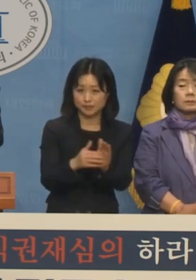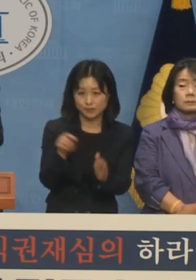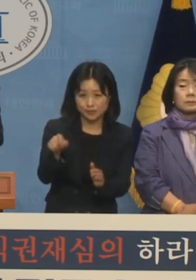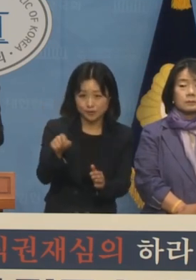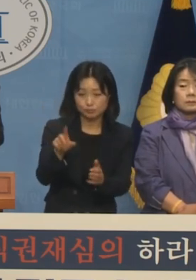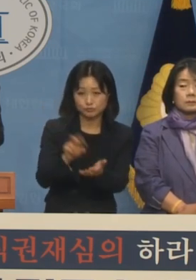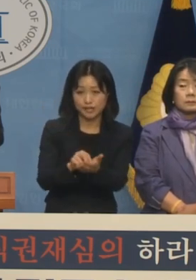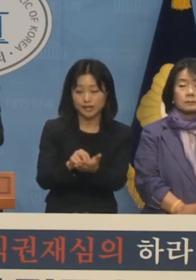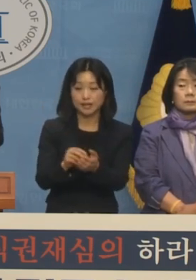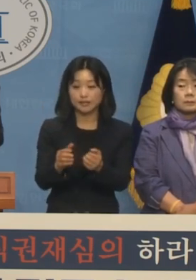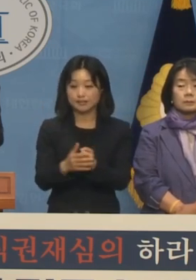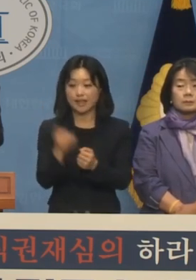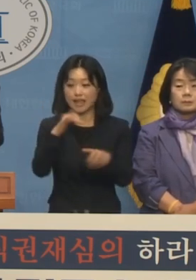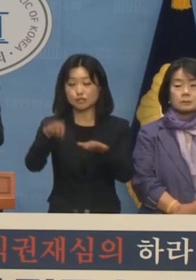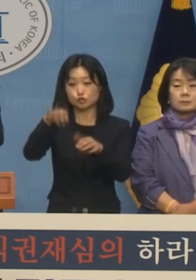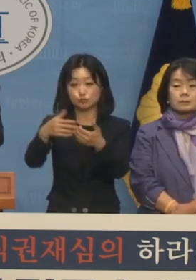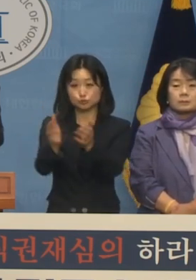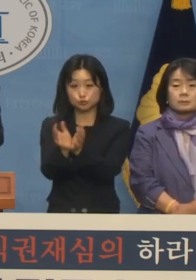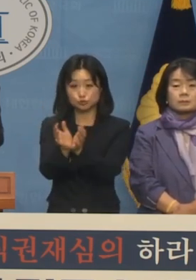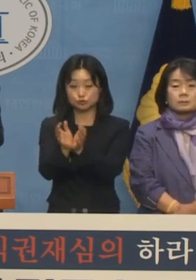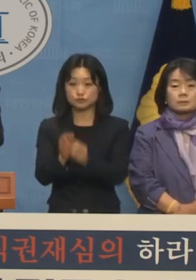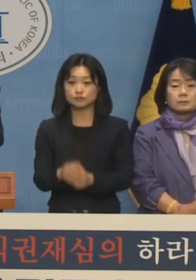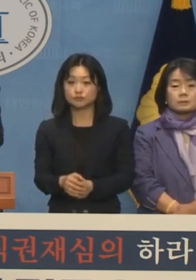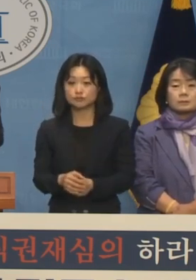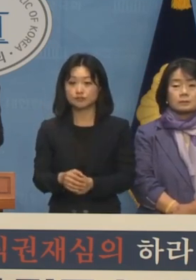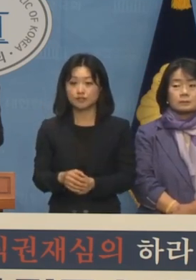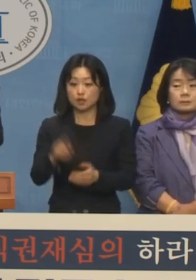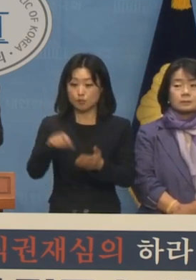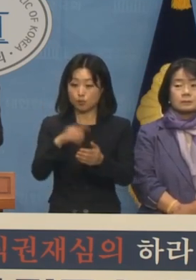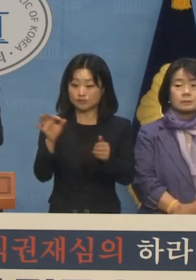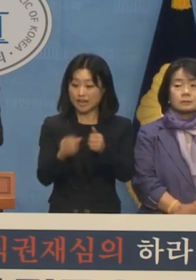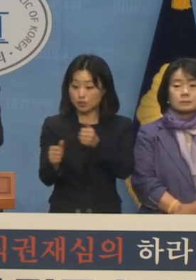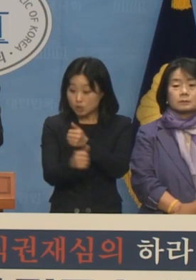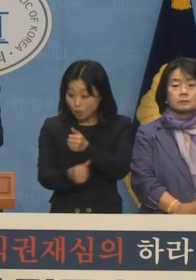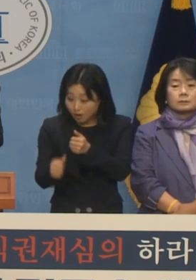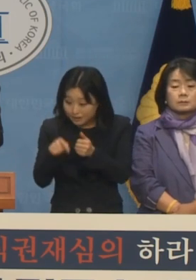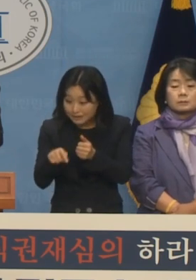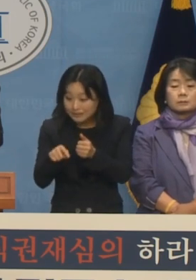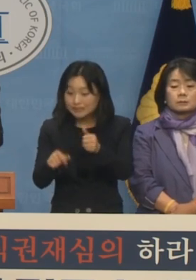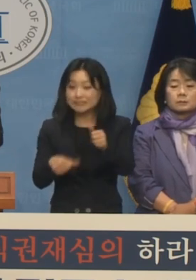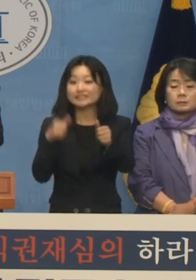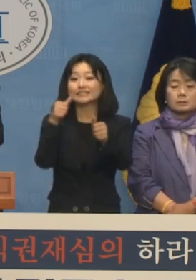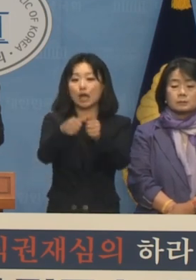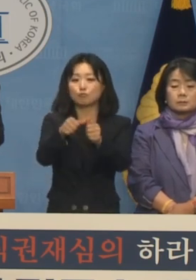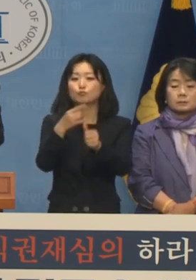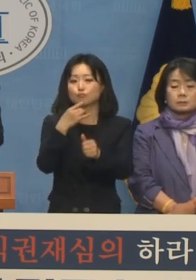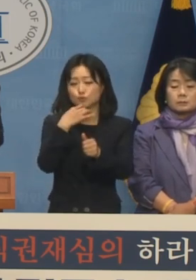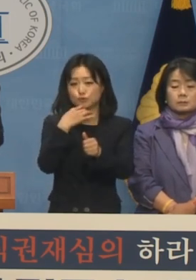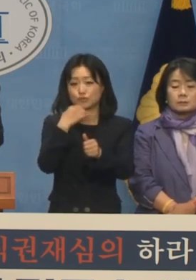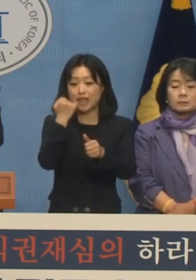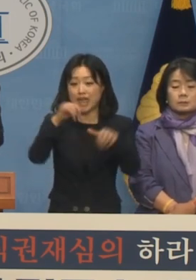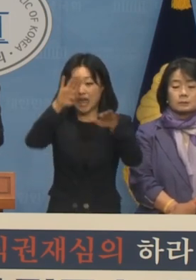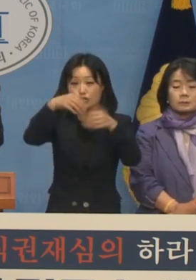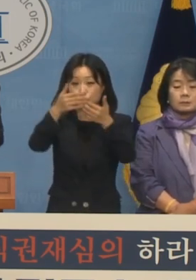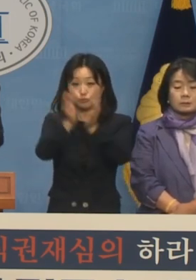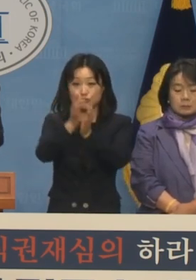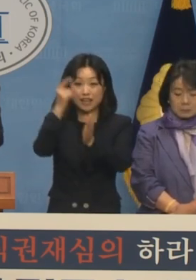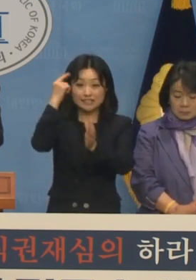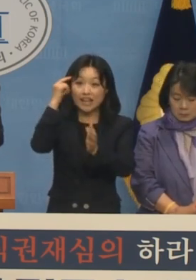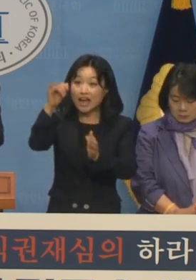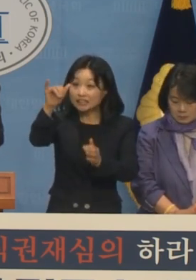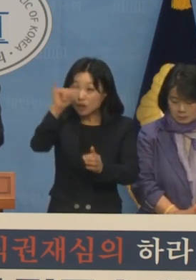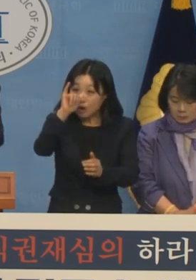배보상위원회는 해수부의 판단을 하는 데 있어서 자문기구에 불과합니다. 해수부의 의지만